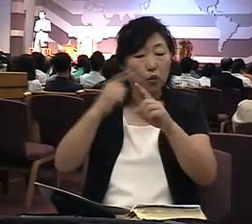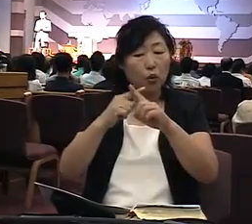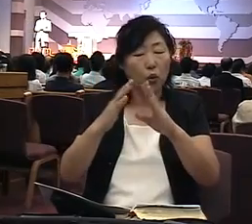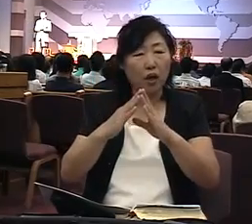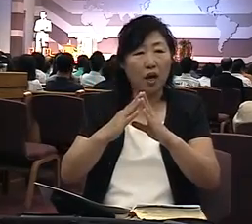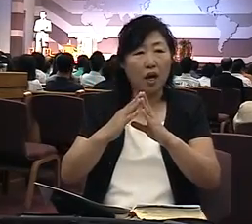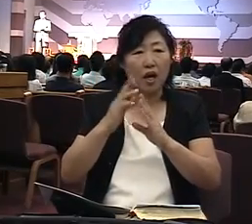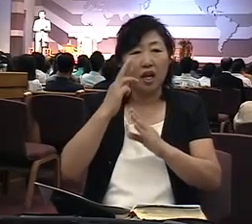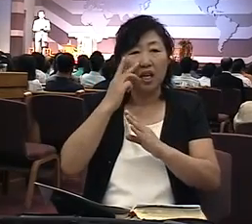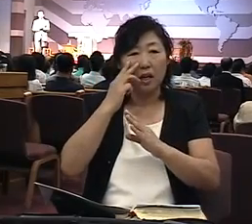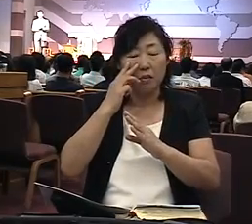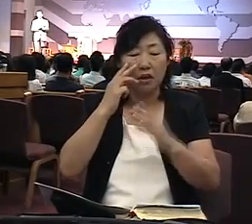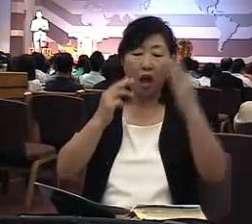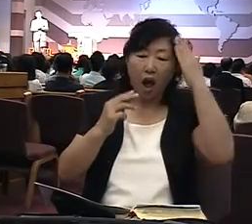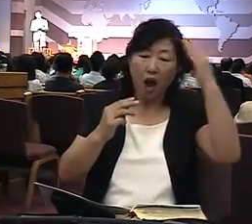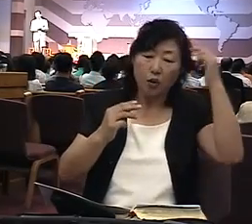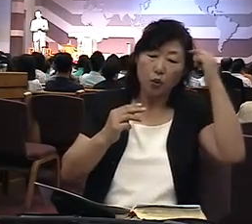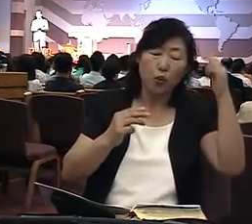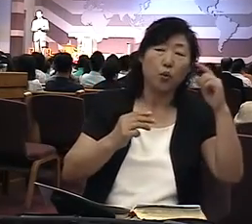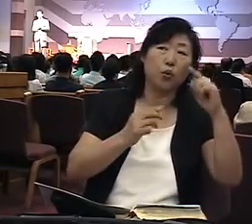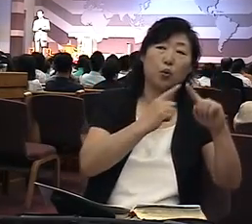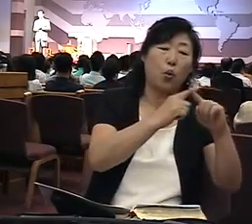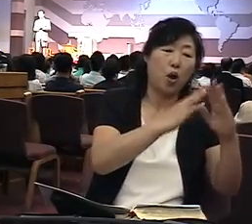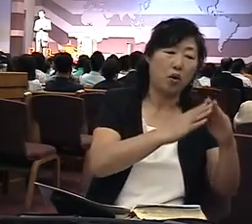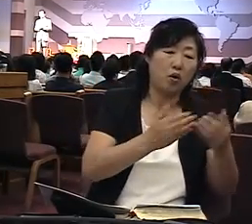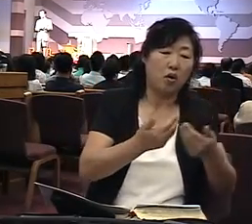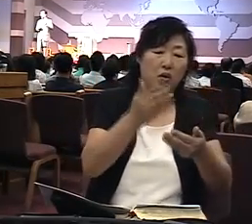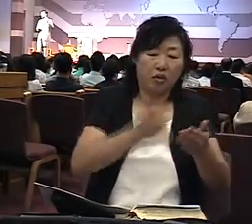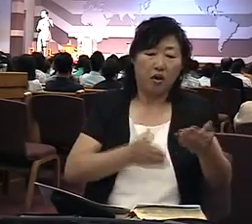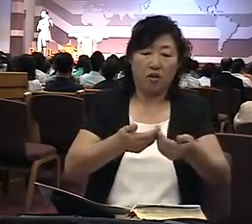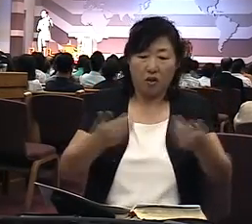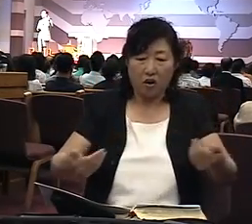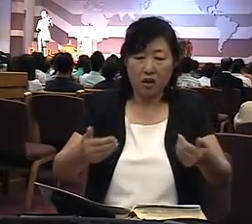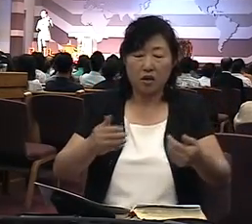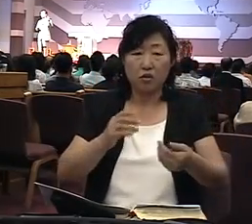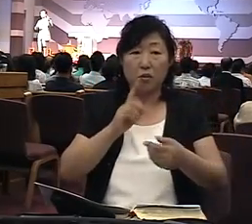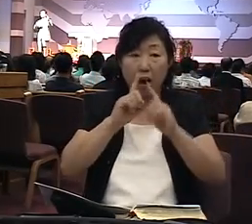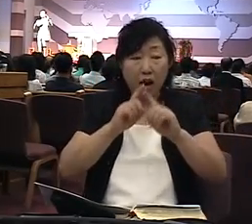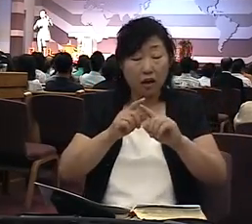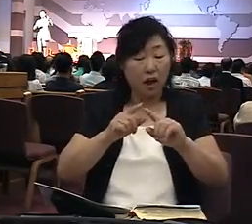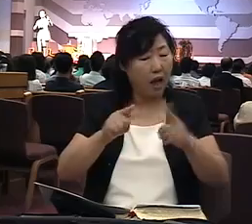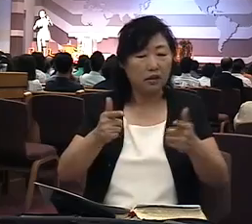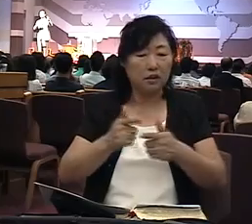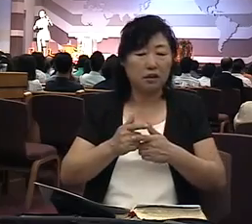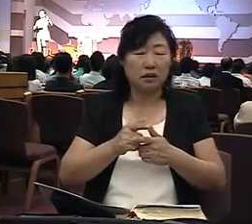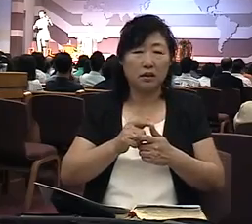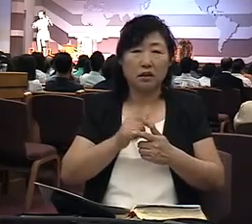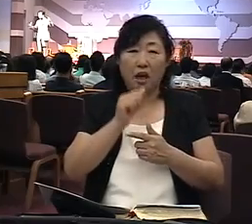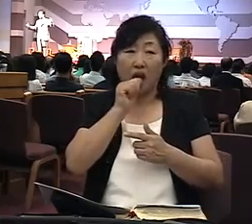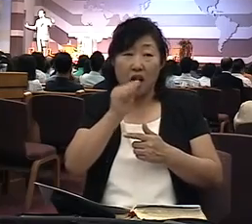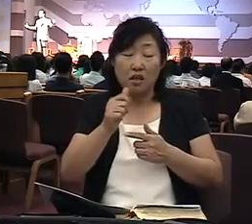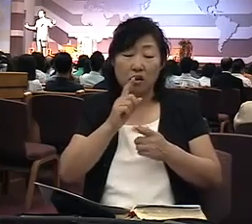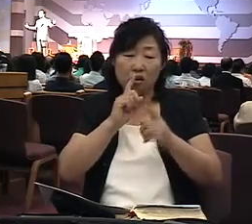이민교회를 분리해서 말하는 건 절대로 아닙니다. 어떻게 한국교회를 말하면서 한인 이민교회를 분리할 수